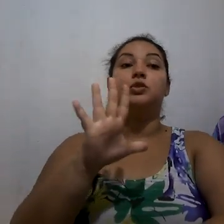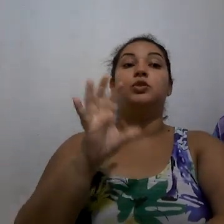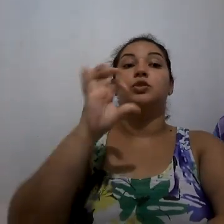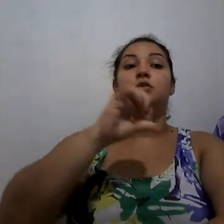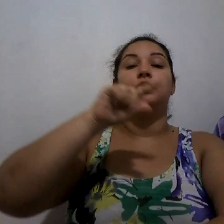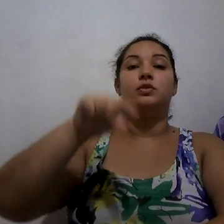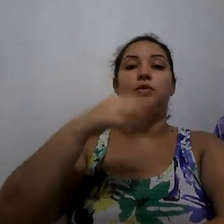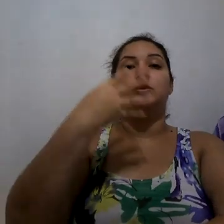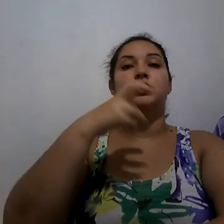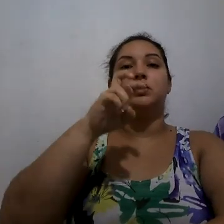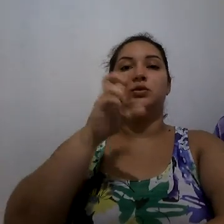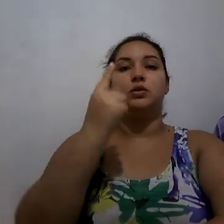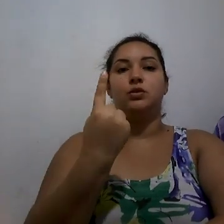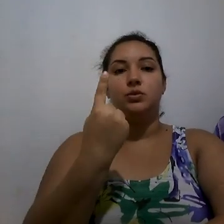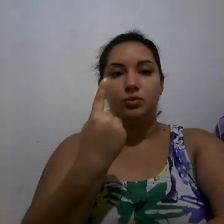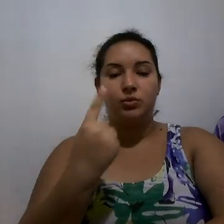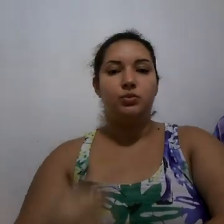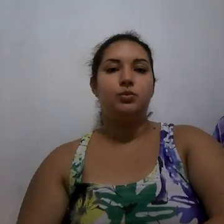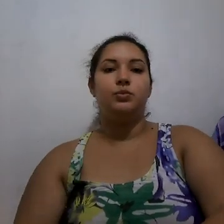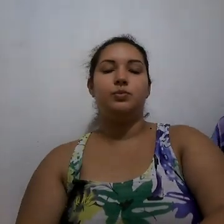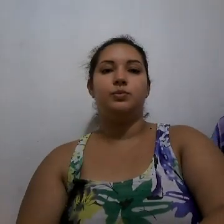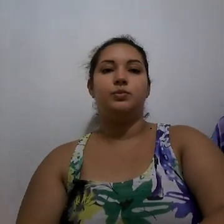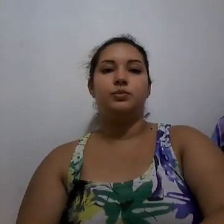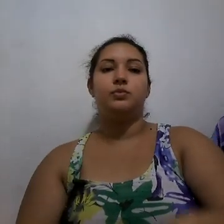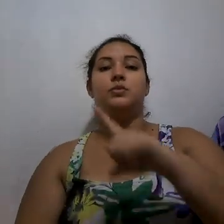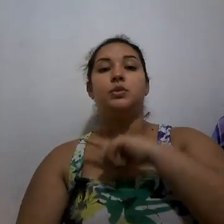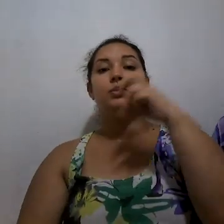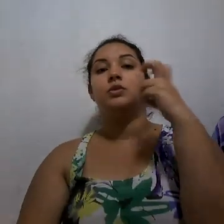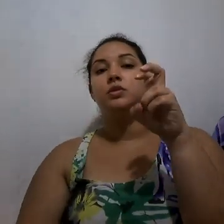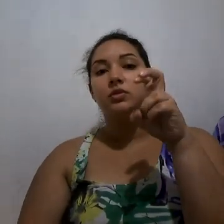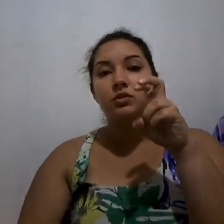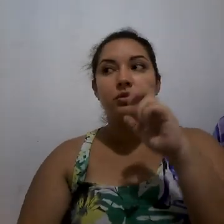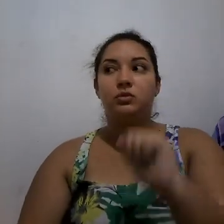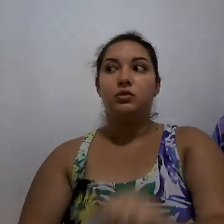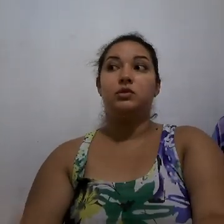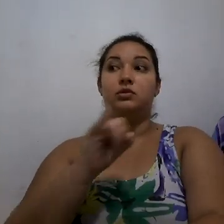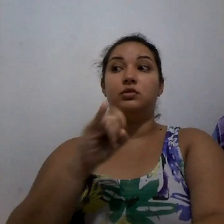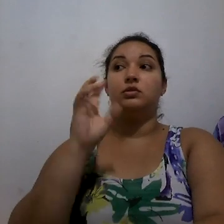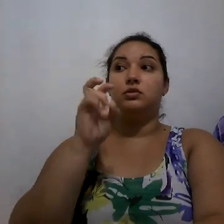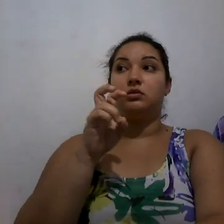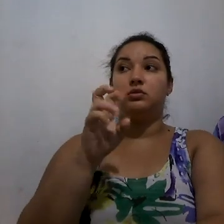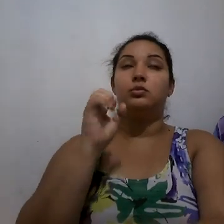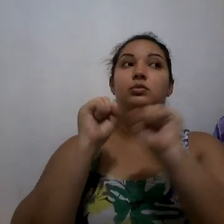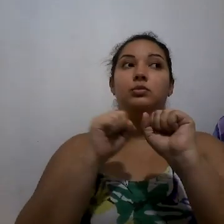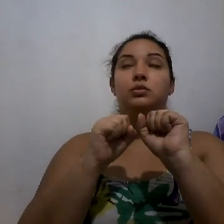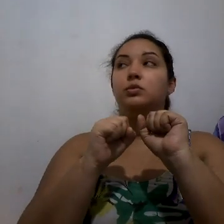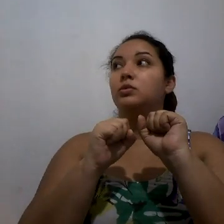9,451. O que acontece? Eu tenho 5, não é? Então, se ele é 5, eu posso. Pode ser 5 ou maior que 5.